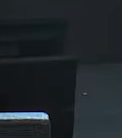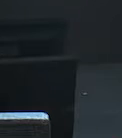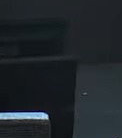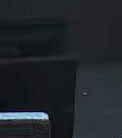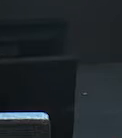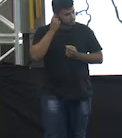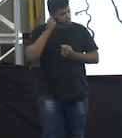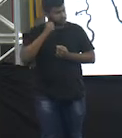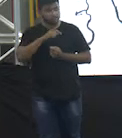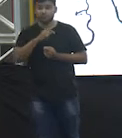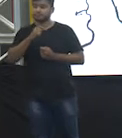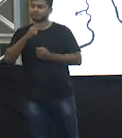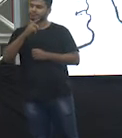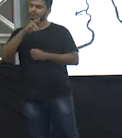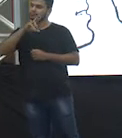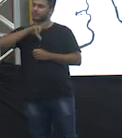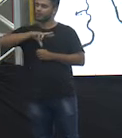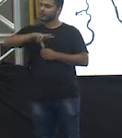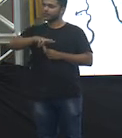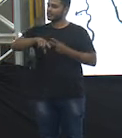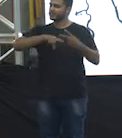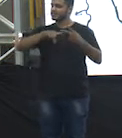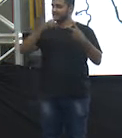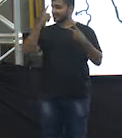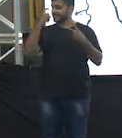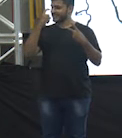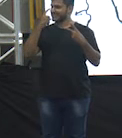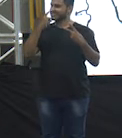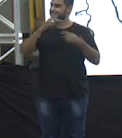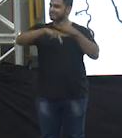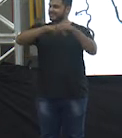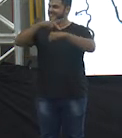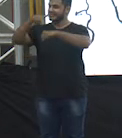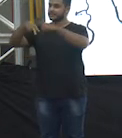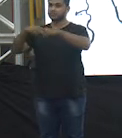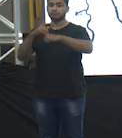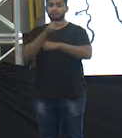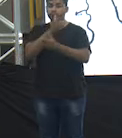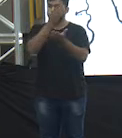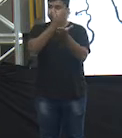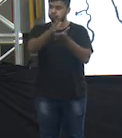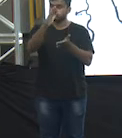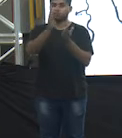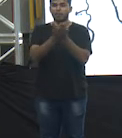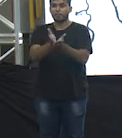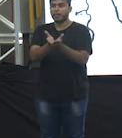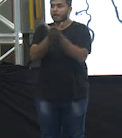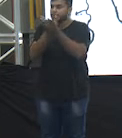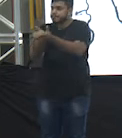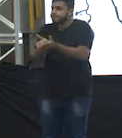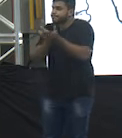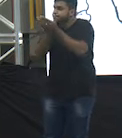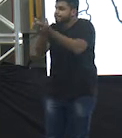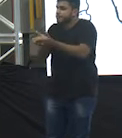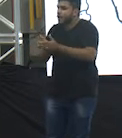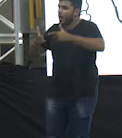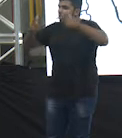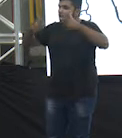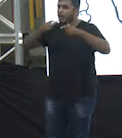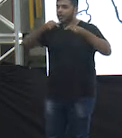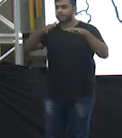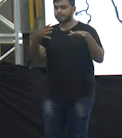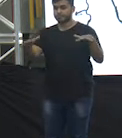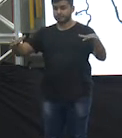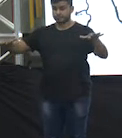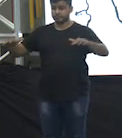os portugueses e espanhóis começaram a desenvolver instrumentos que facilitassem a definição da localização em alto mar.